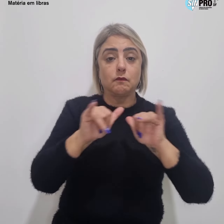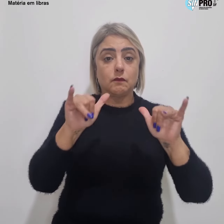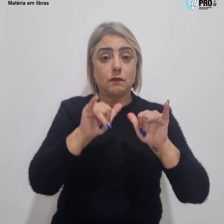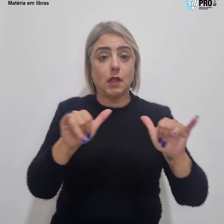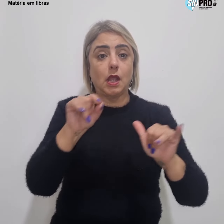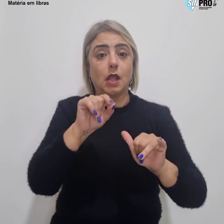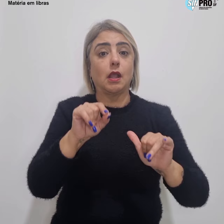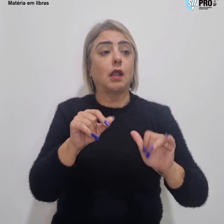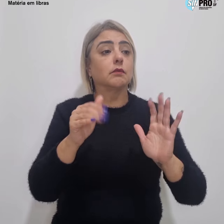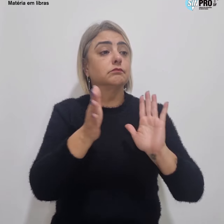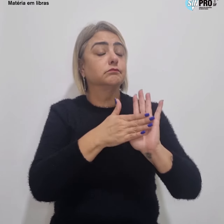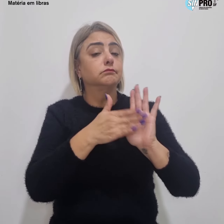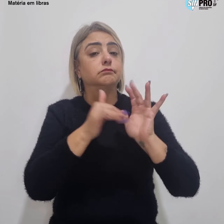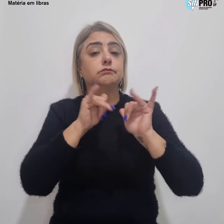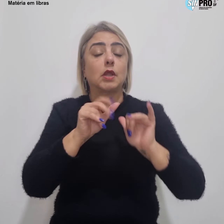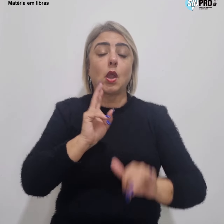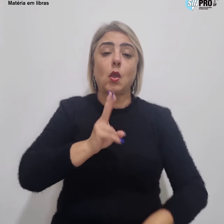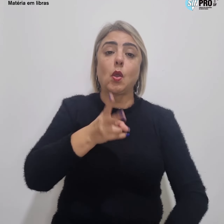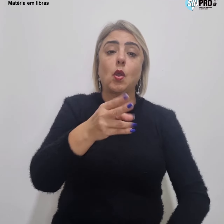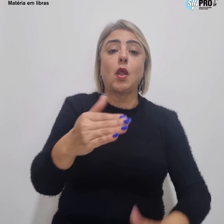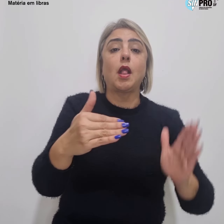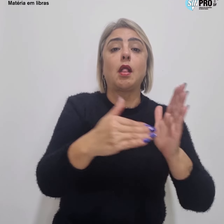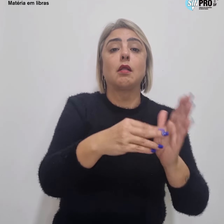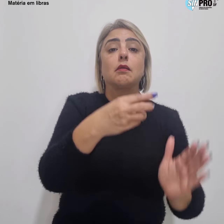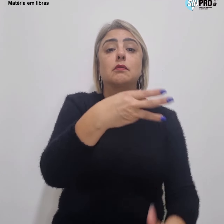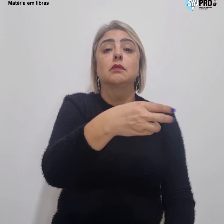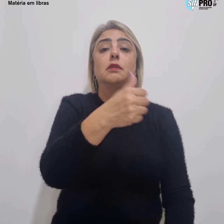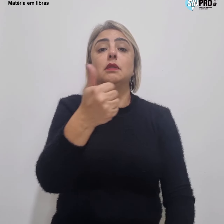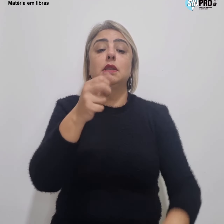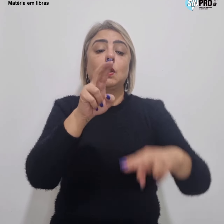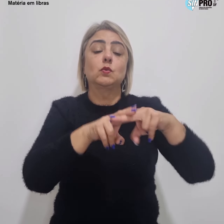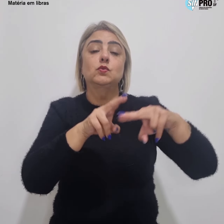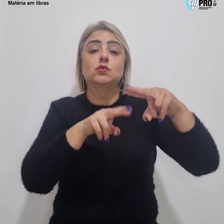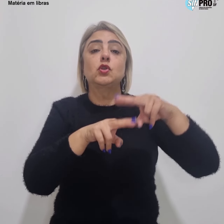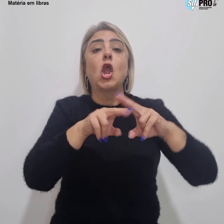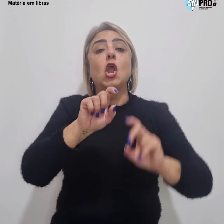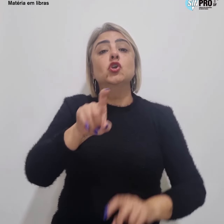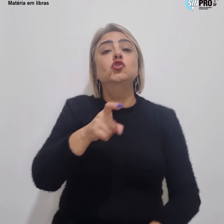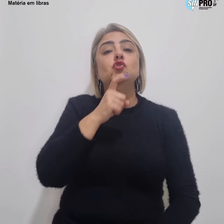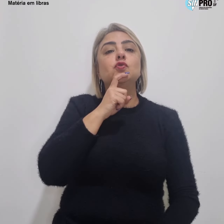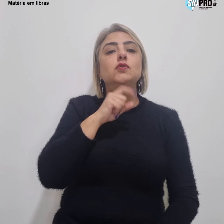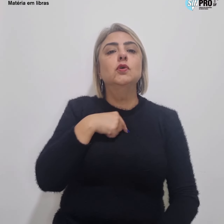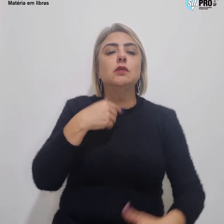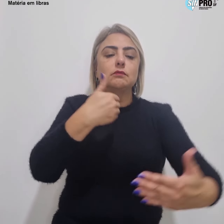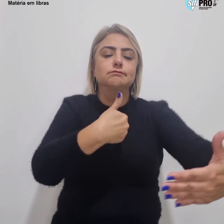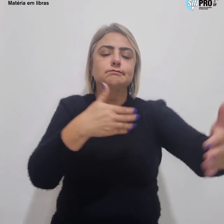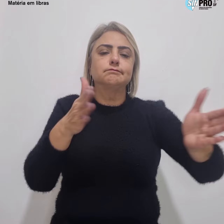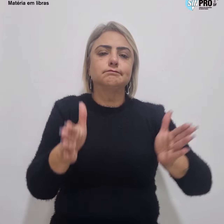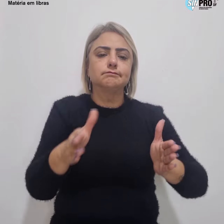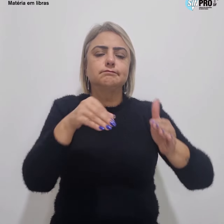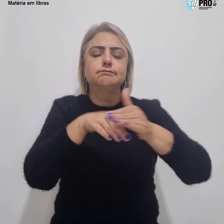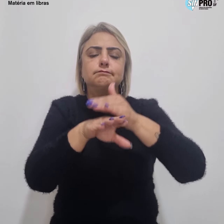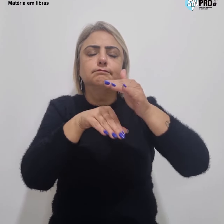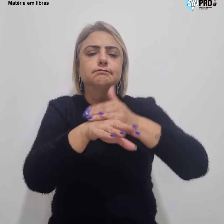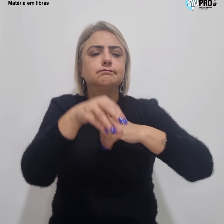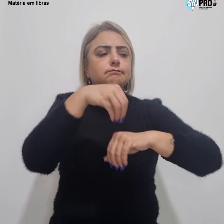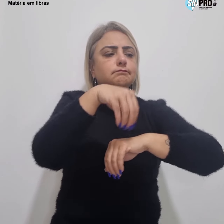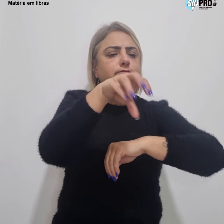a campanha prossegue até 31 de julho e as caixas de coleta estão disponíveis na